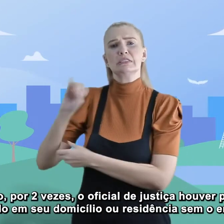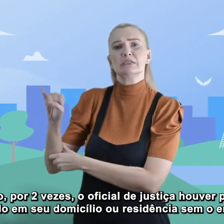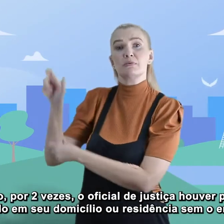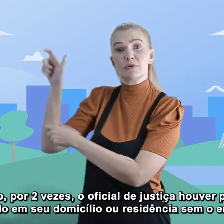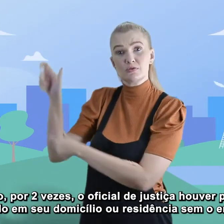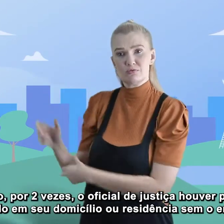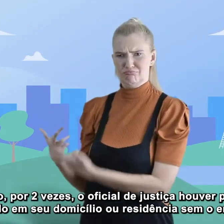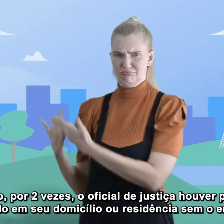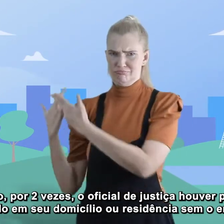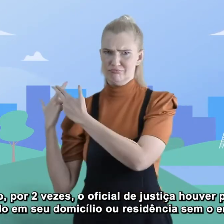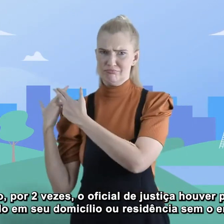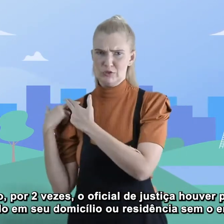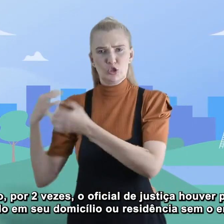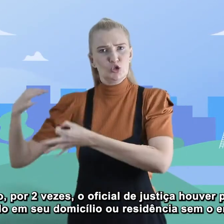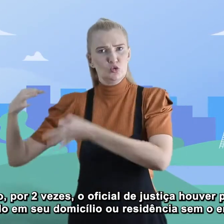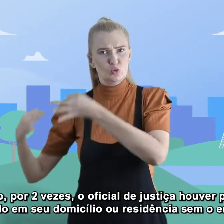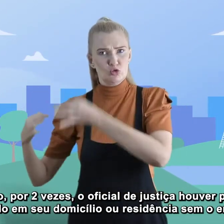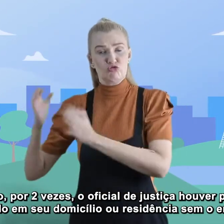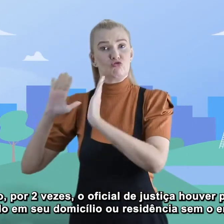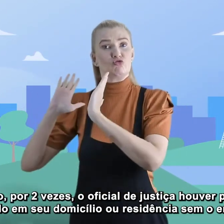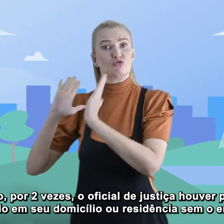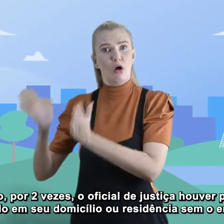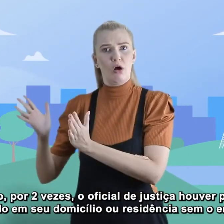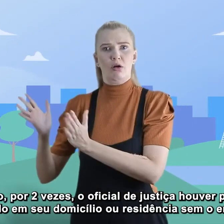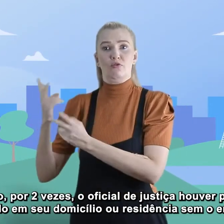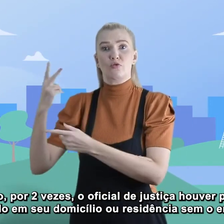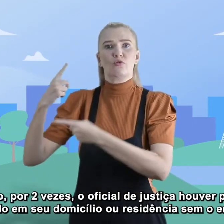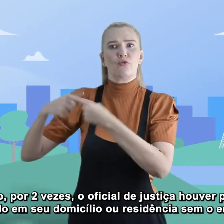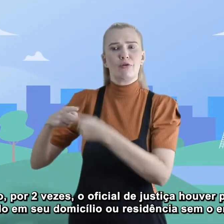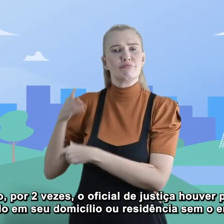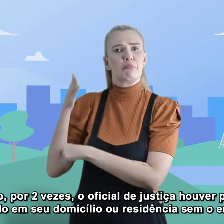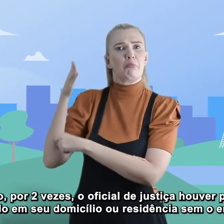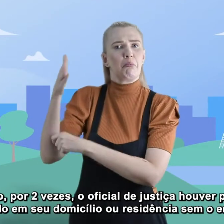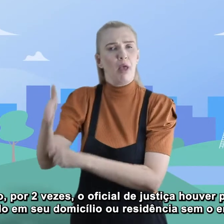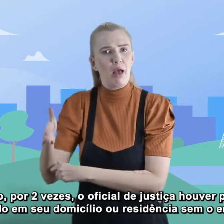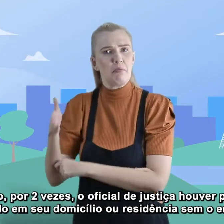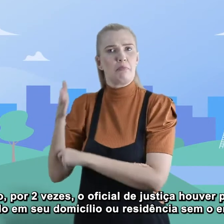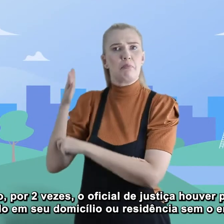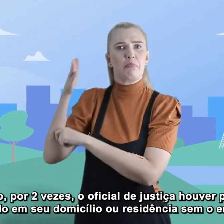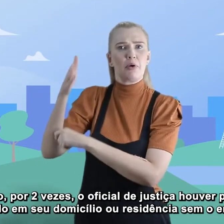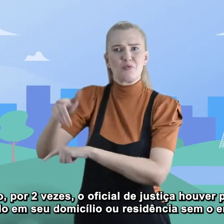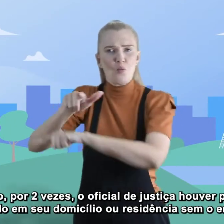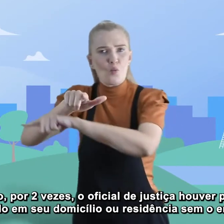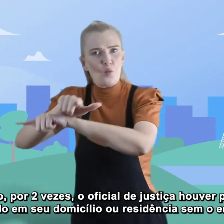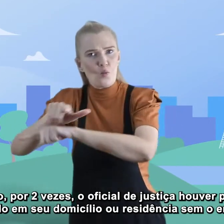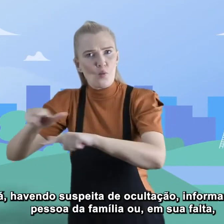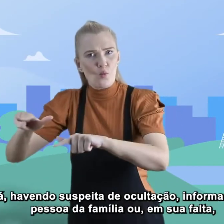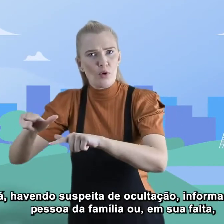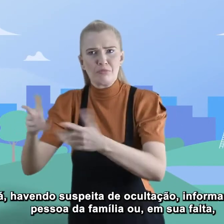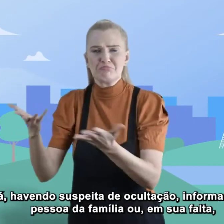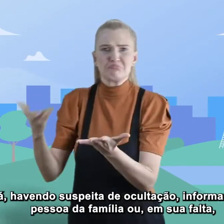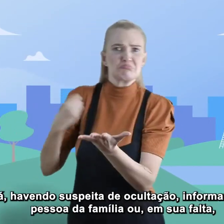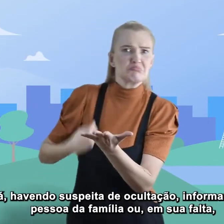Quando, por duas vezes, o oficial de justiça houver procurado o citado em seu domicílio ou residência sem o encontrar, deverá, havendo suspeita